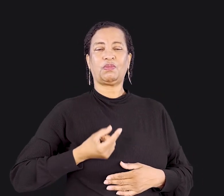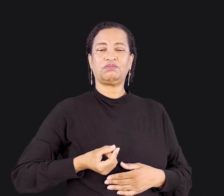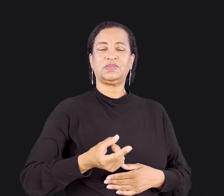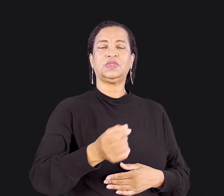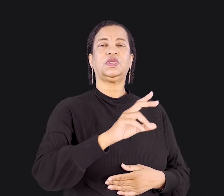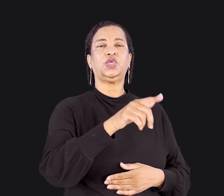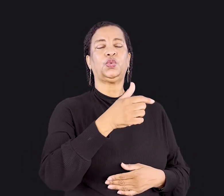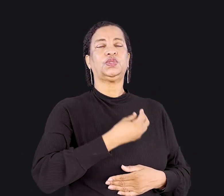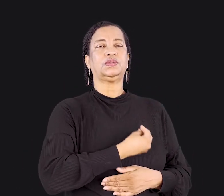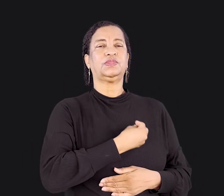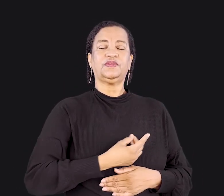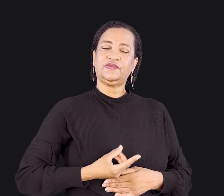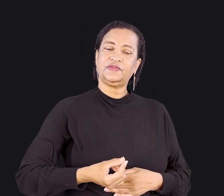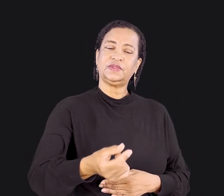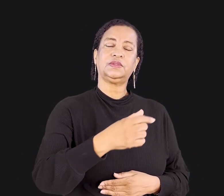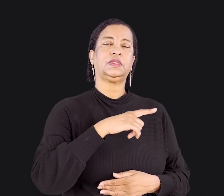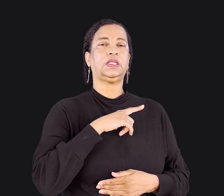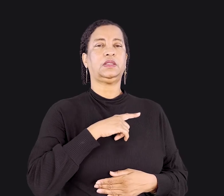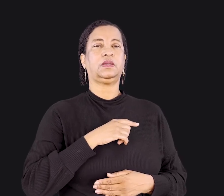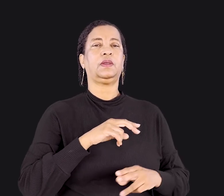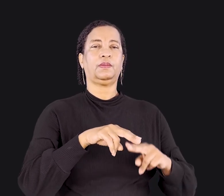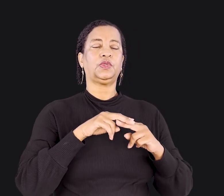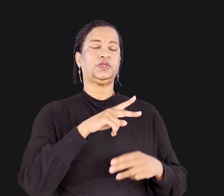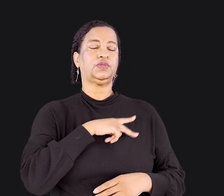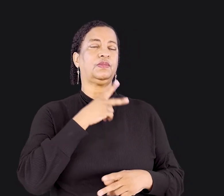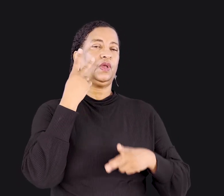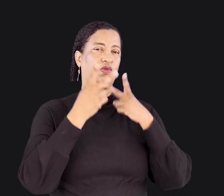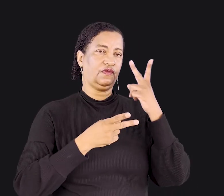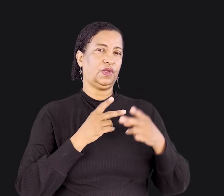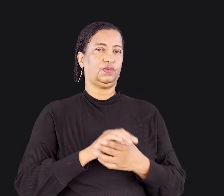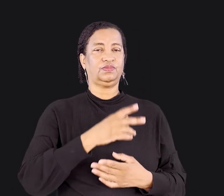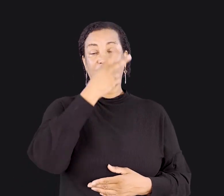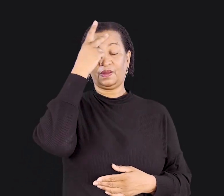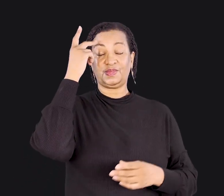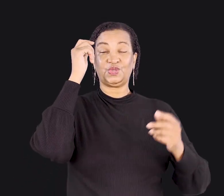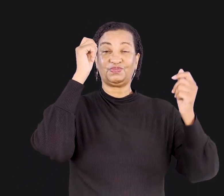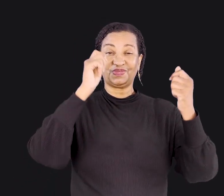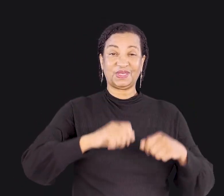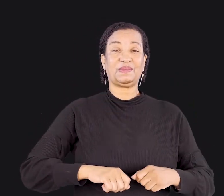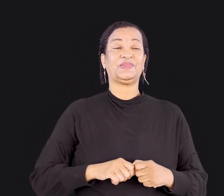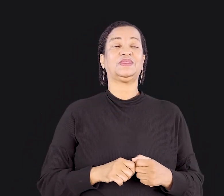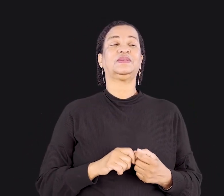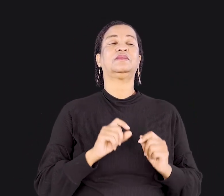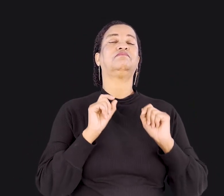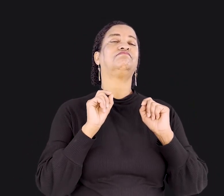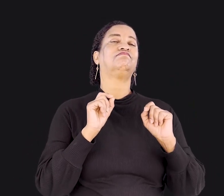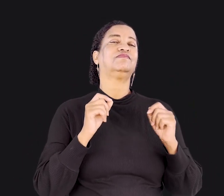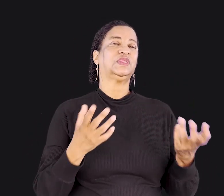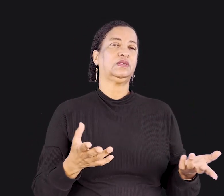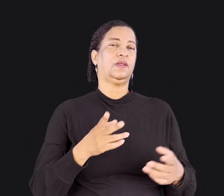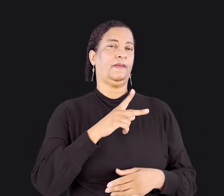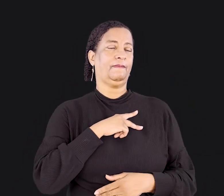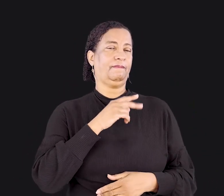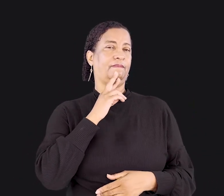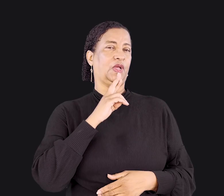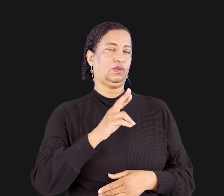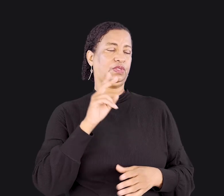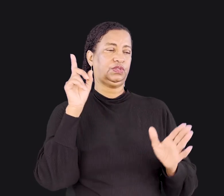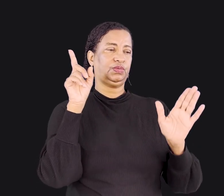eterna. Por isso Paulo questionou: quem está capacitado para tanto? Paulo responde a esta pergunta